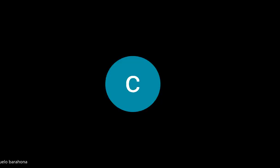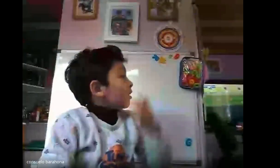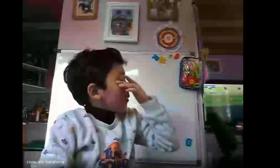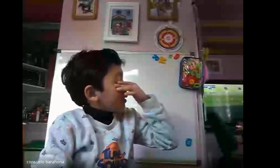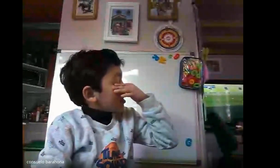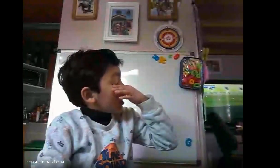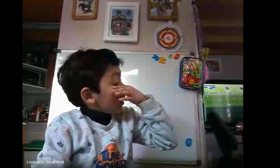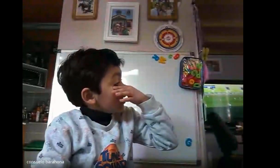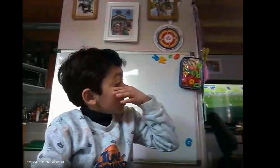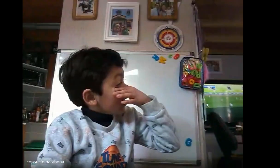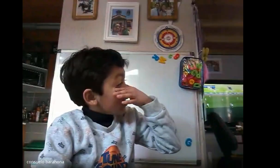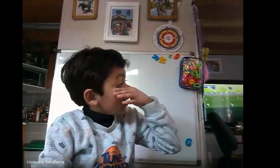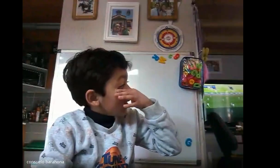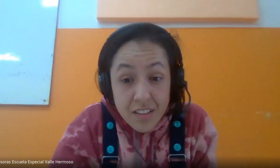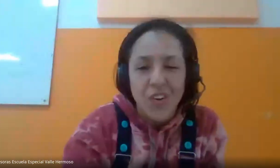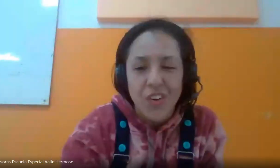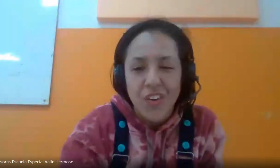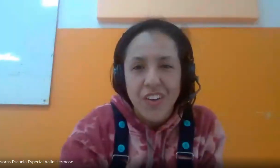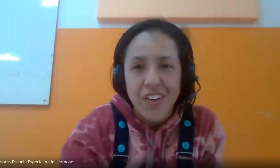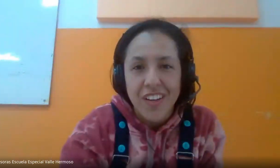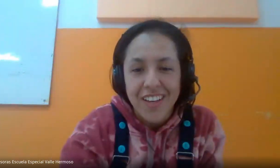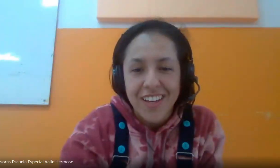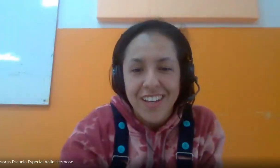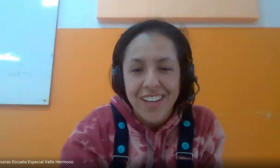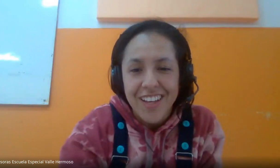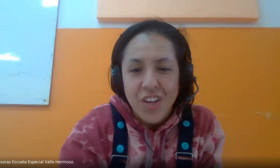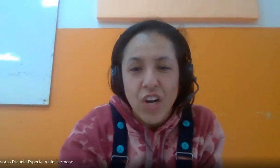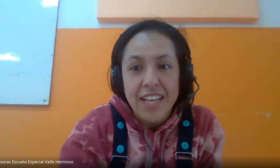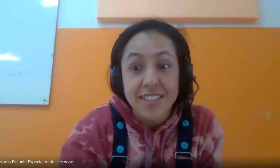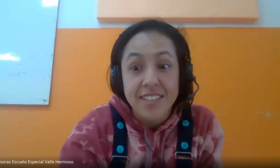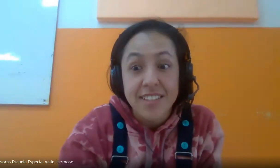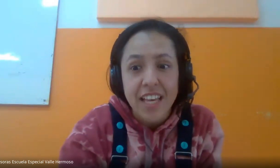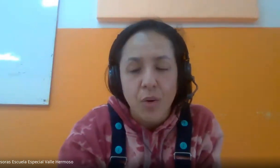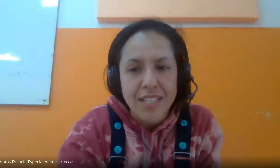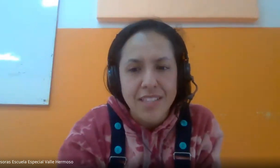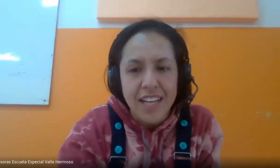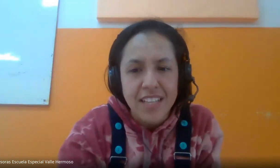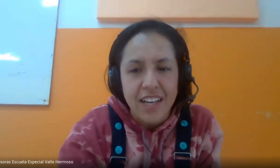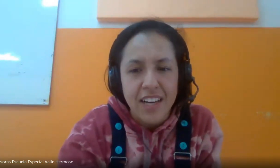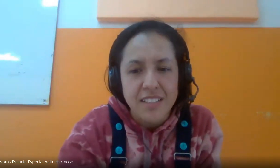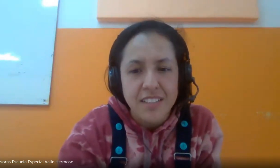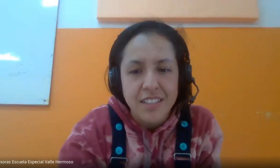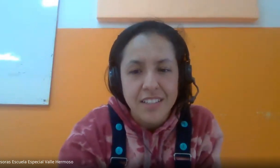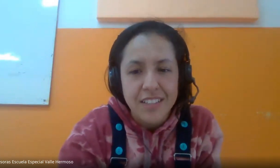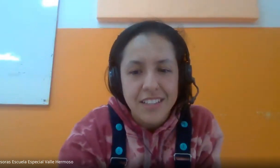Con las pestañas. Eso. Con las cejas. ¿Cuáles eran las cejas?